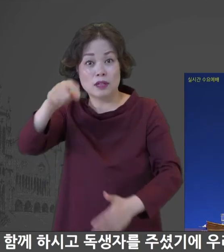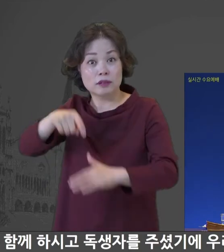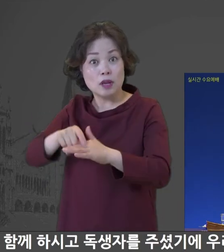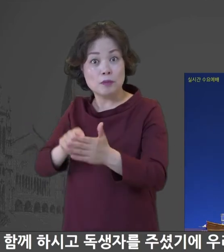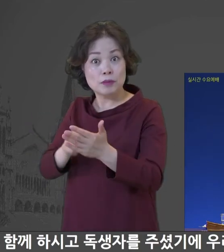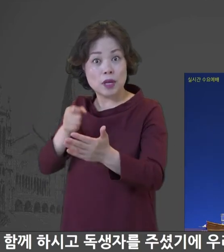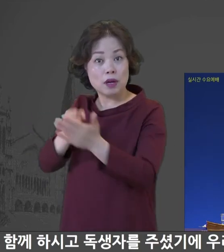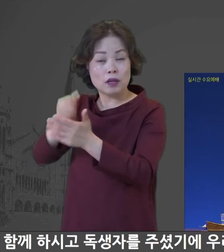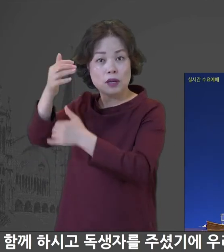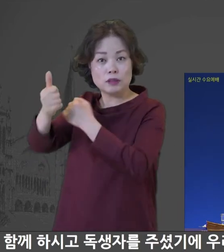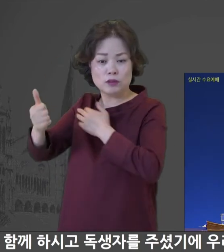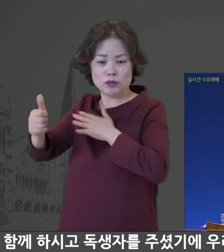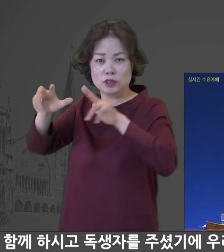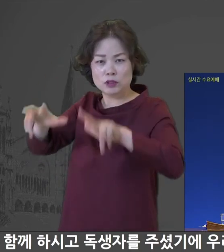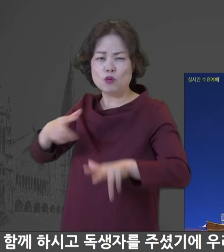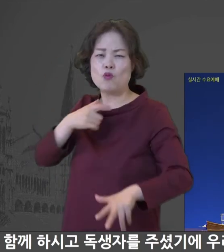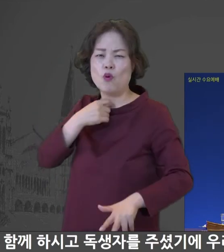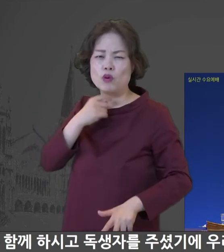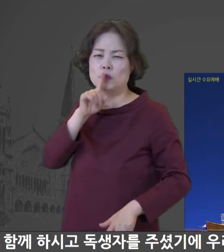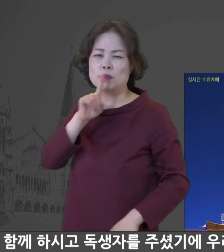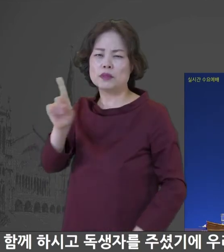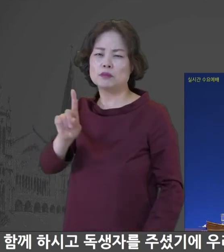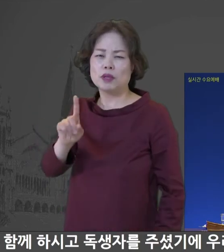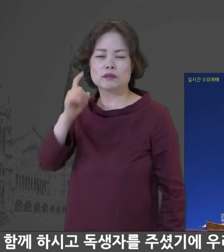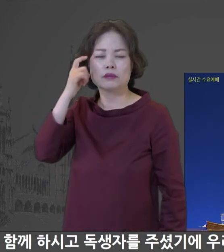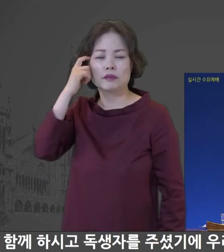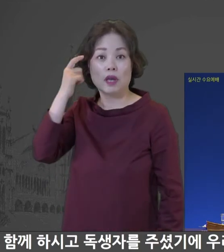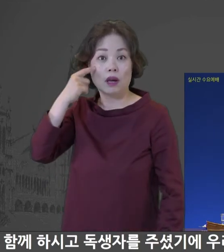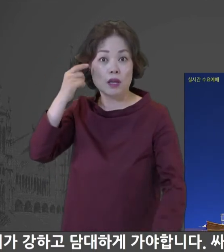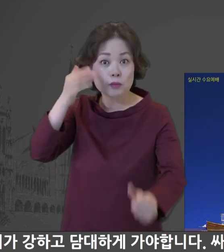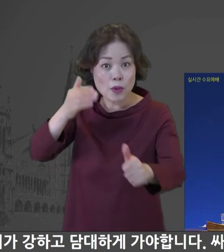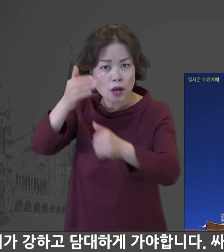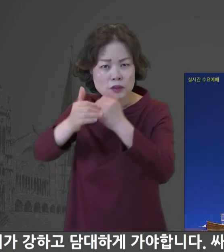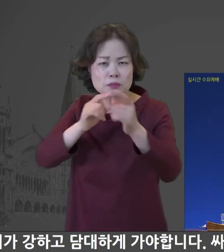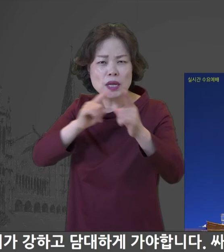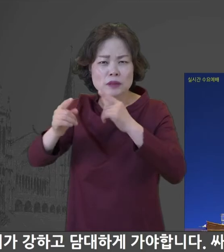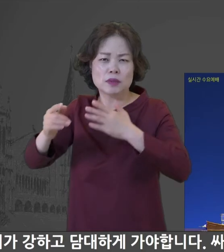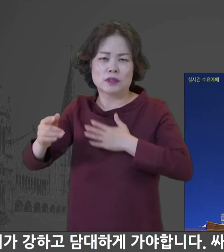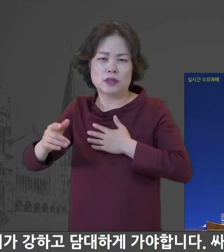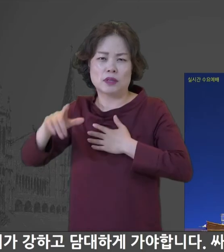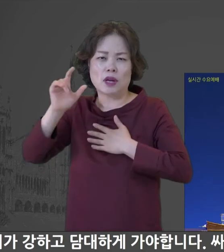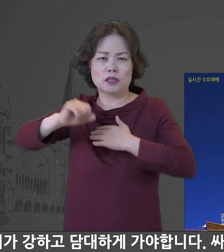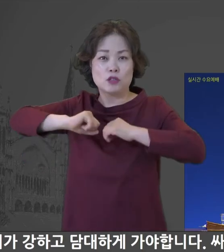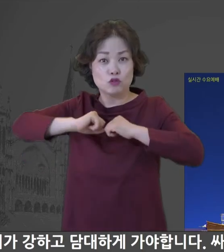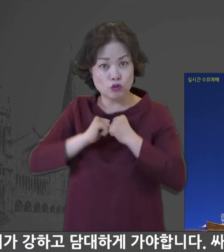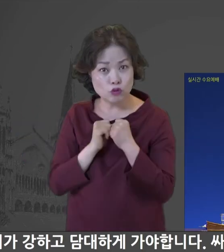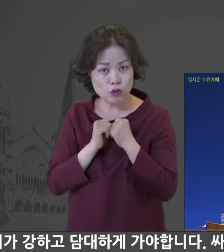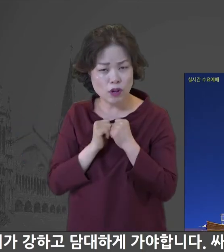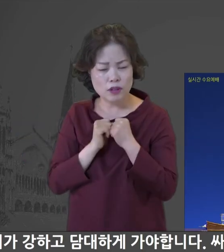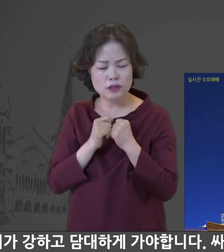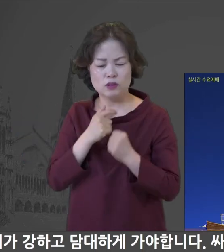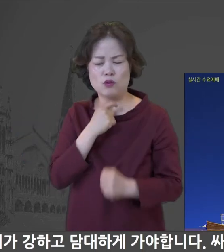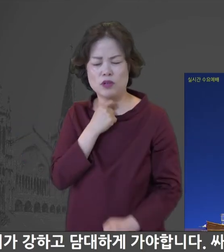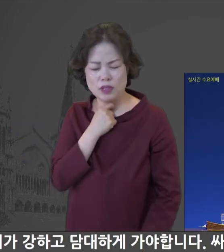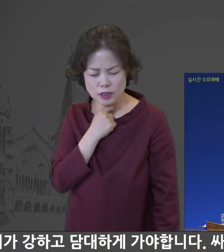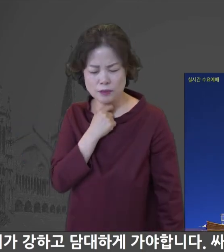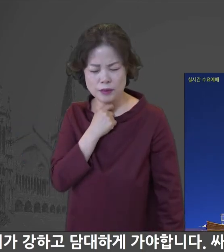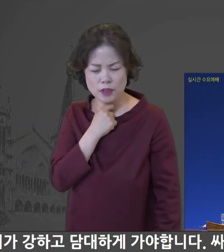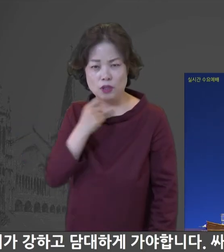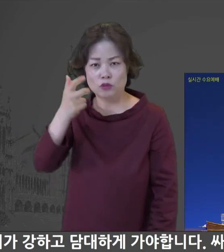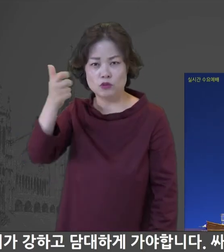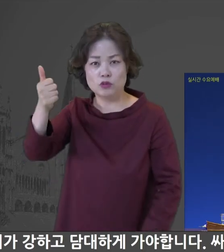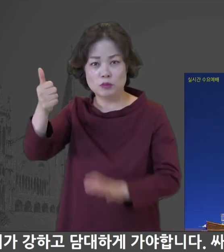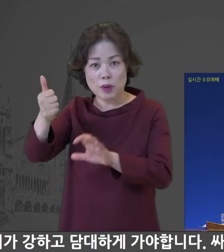담대하라. 하나님이 나에게 지금 요구하시는 말씀이 무엇인지를 생각하며 하나님, 이 말씀에 내가 순종하며 나아가 보겠습니다 라고 주님